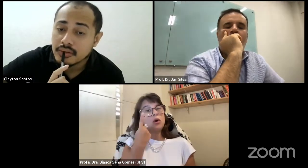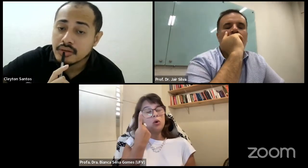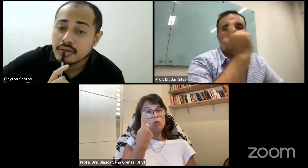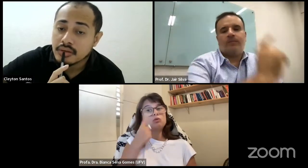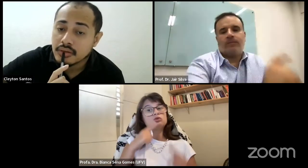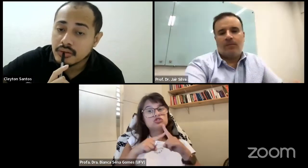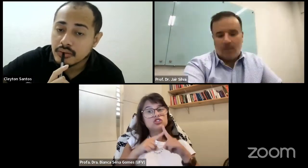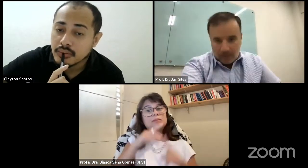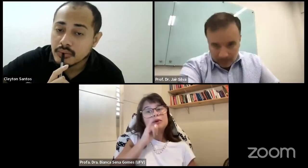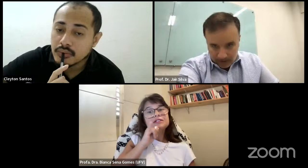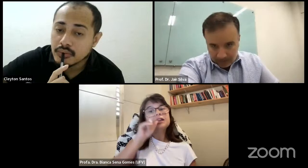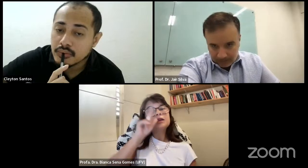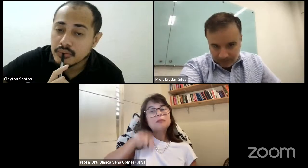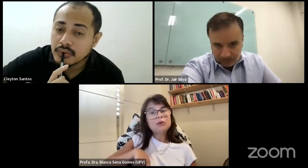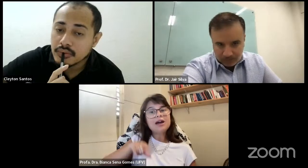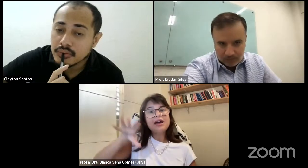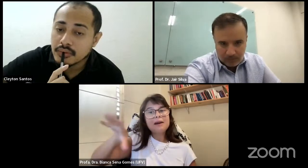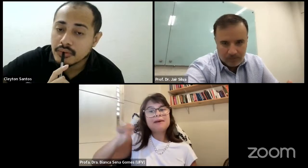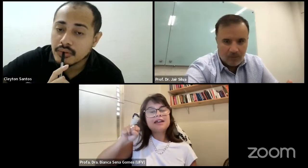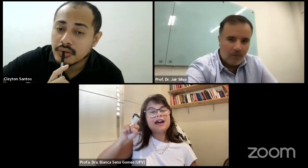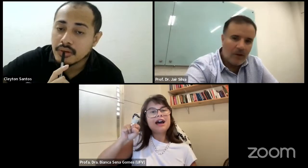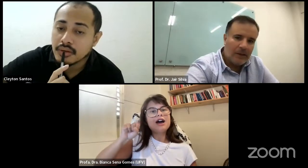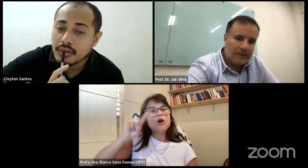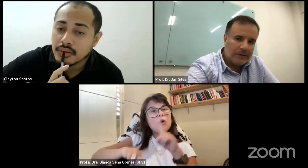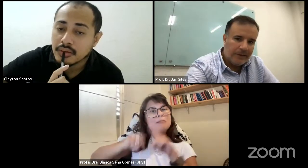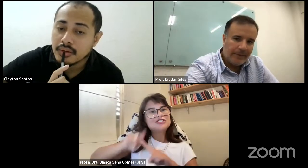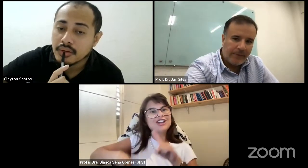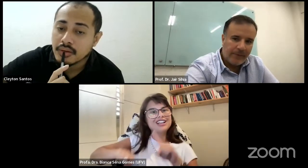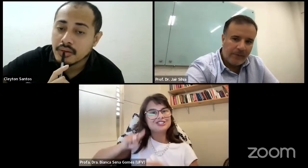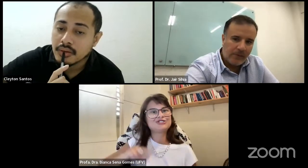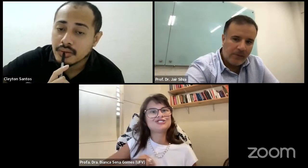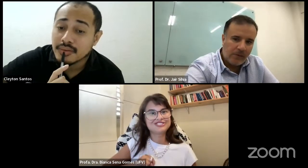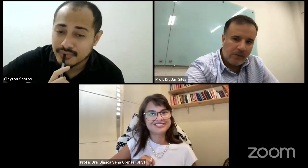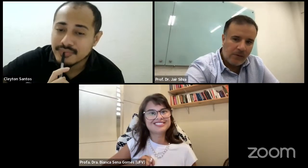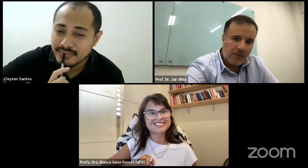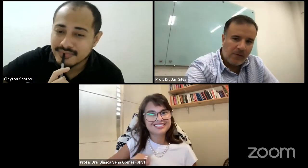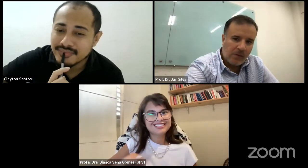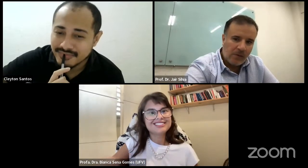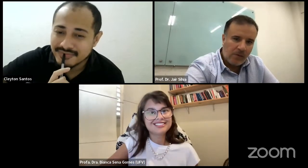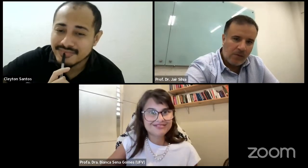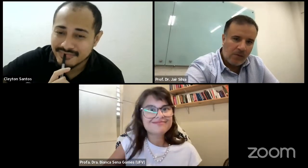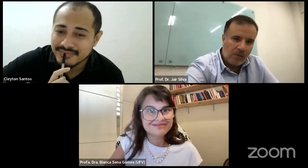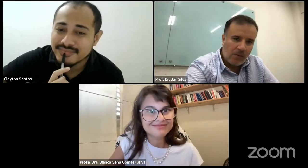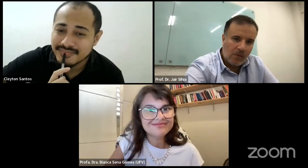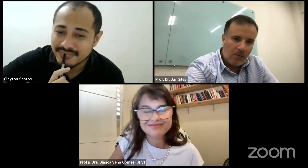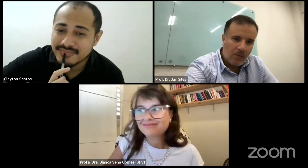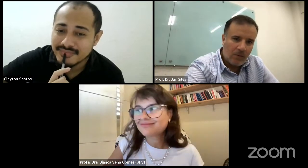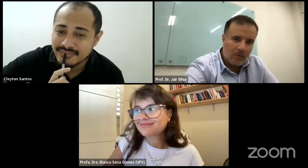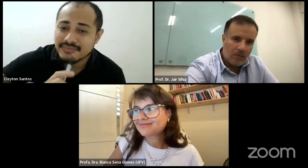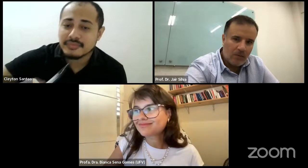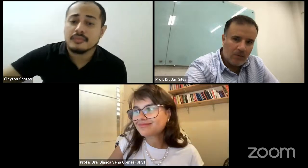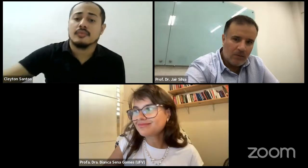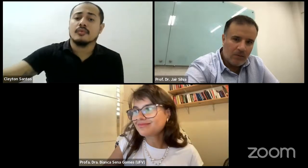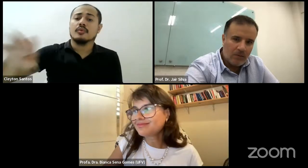Então, é uma tipologia, é uma característica, digamos, um pouco diferente. É um exemplo que você pegou que varia,